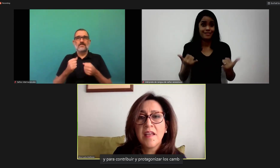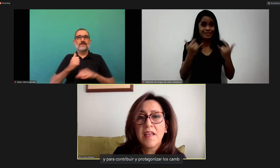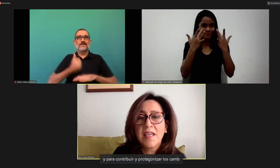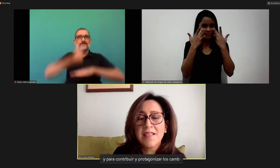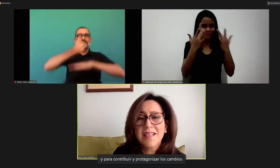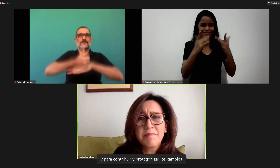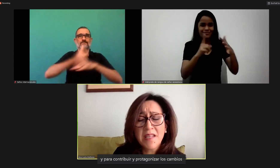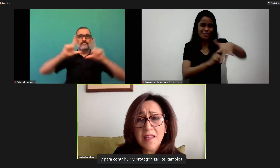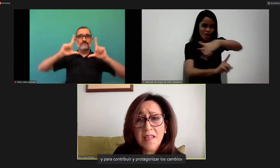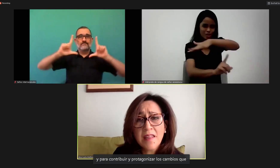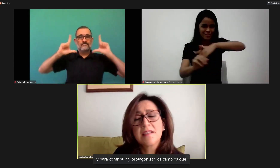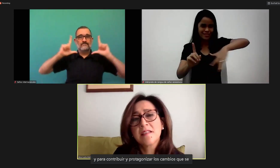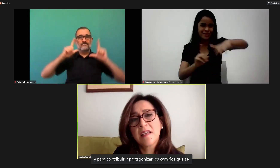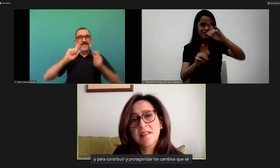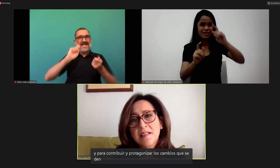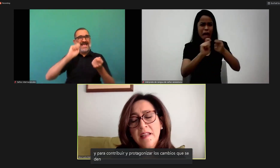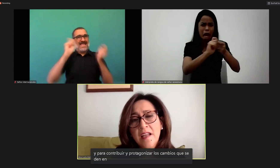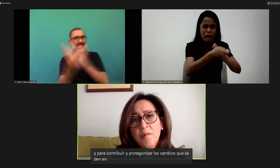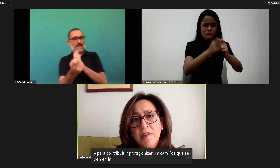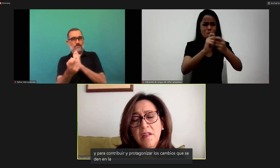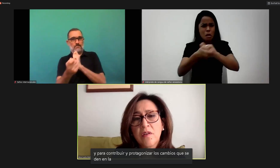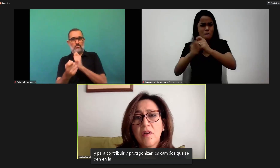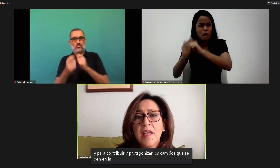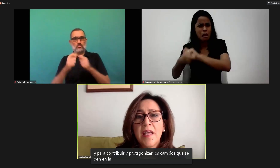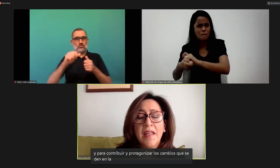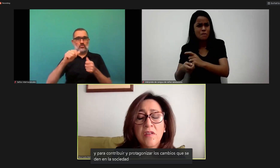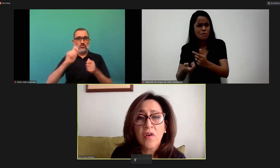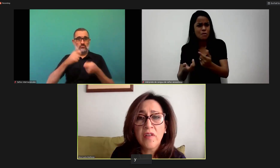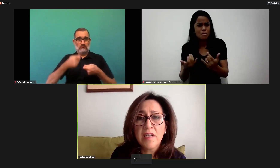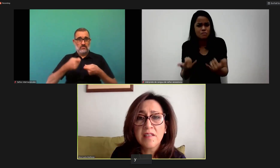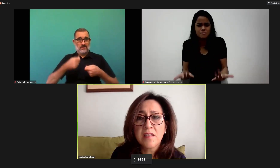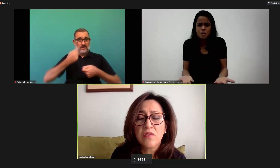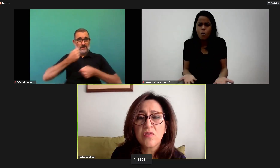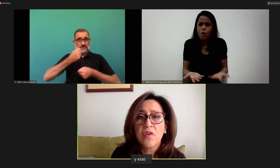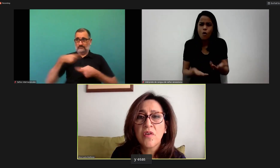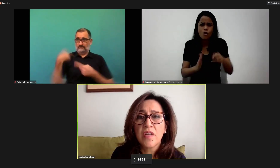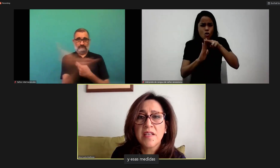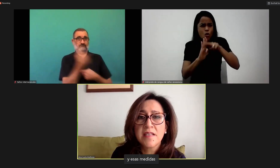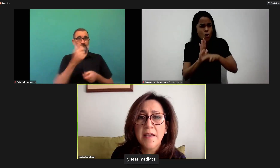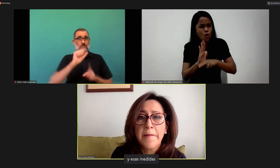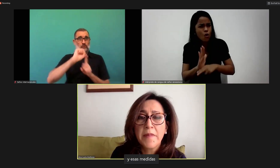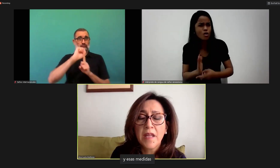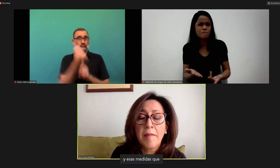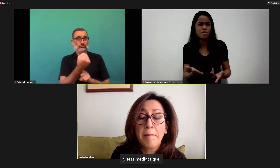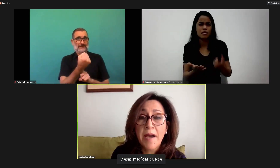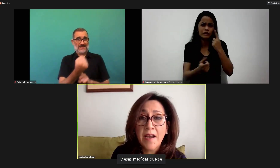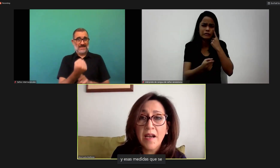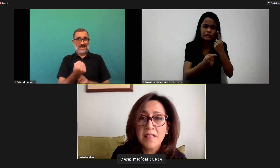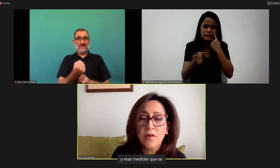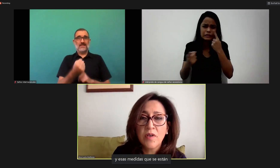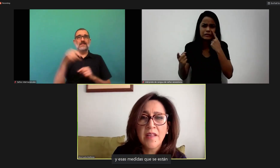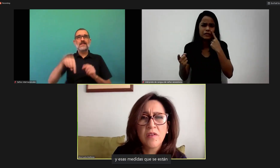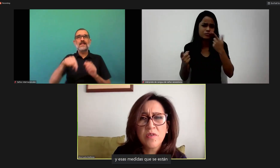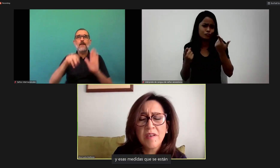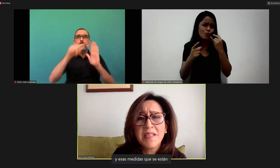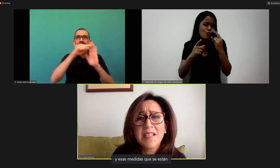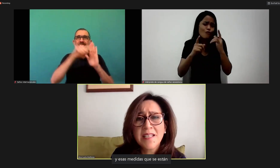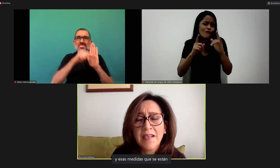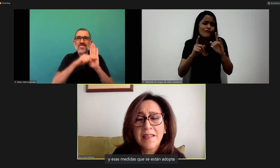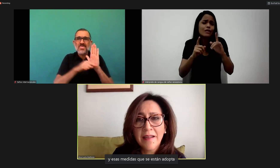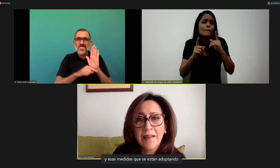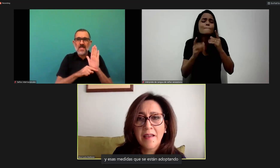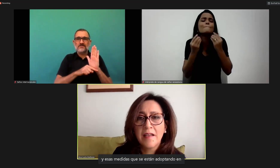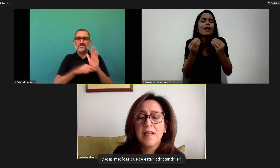sociedad y esas medidas que se estén adoptando en todas las instituciones para la seguridad, no